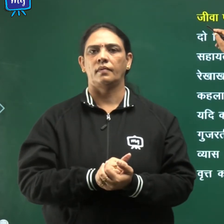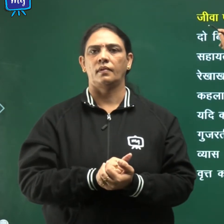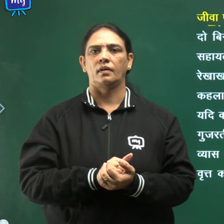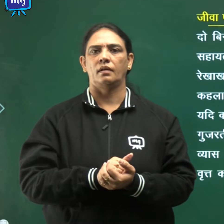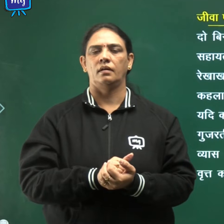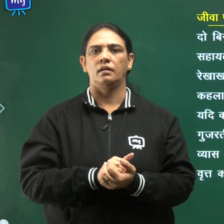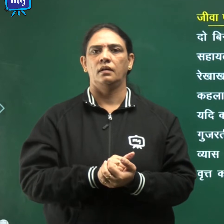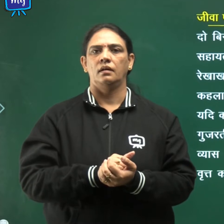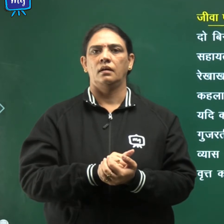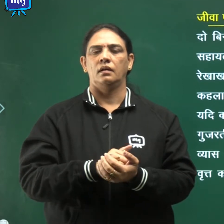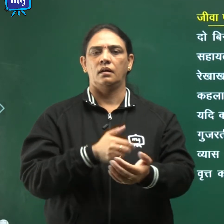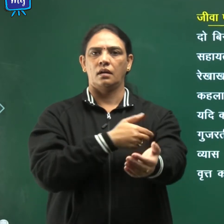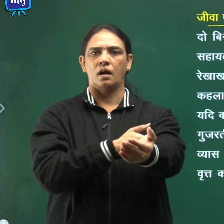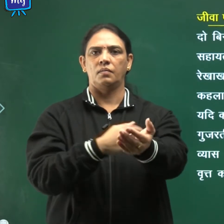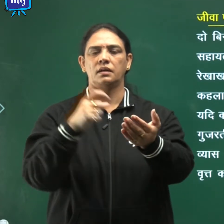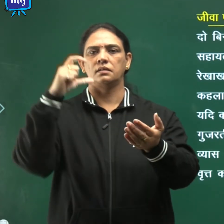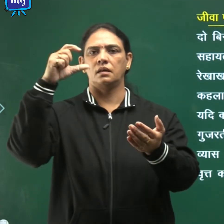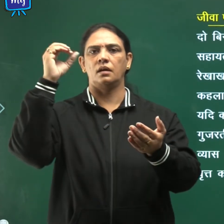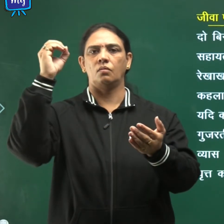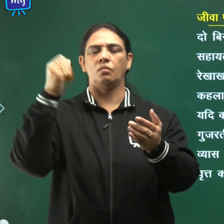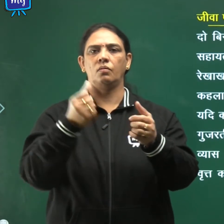जीवा एवं व्यास